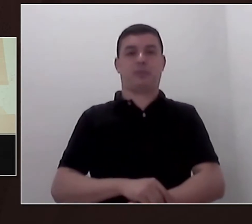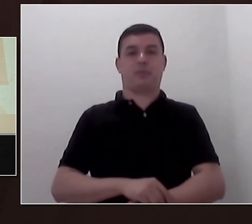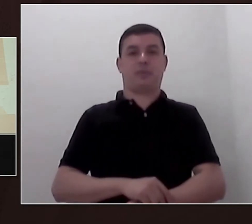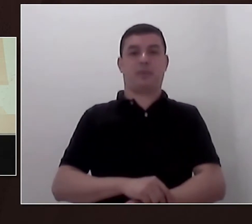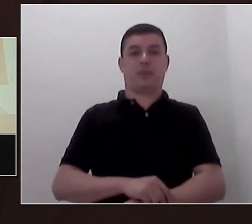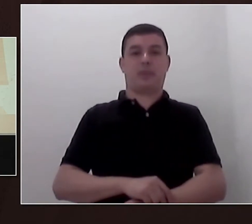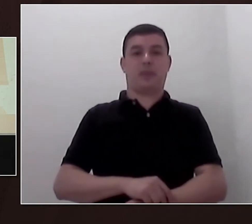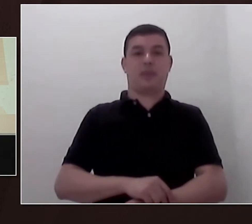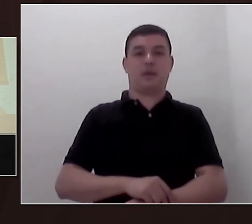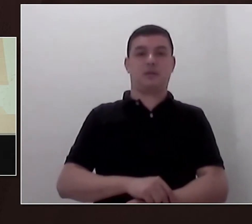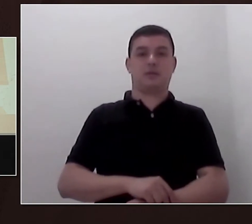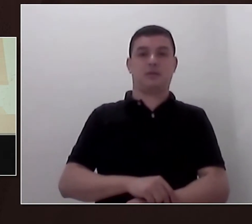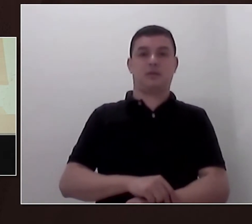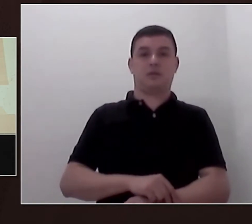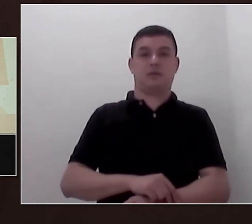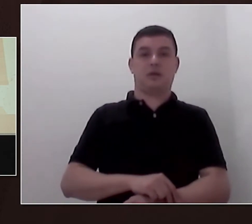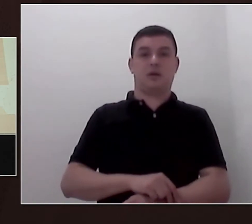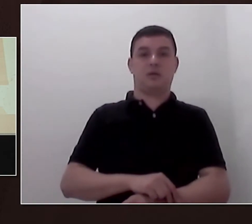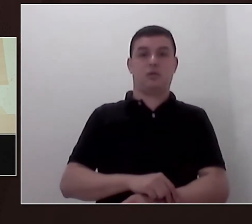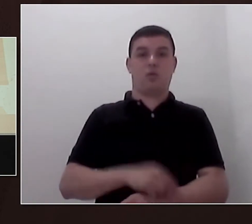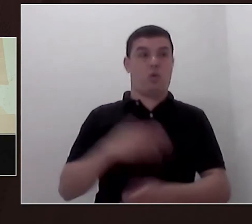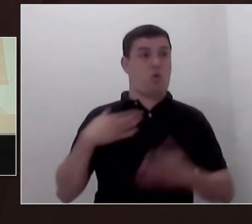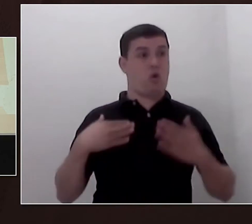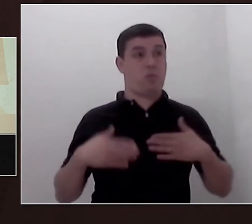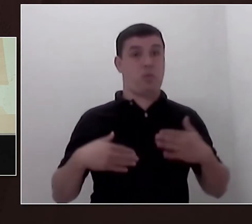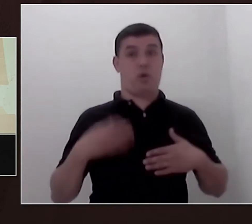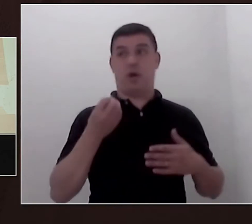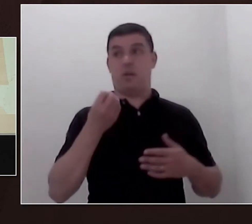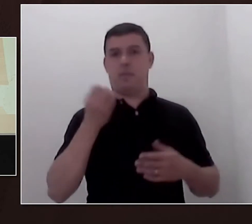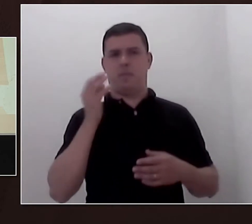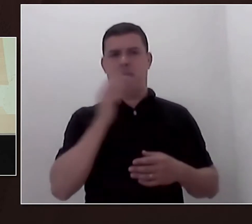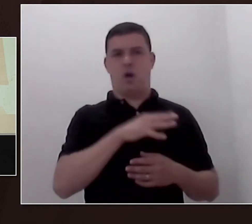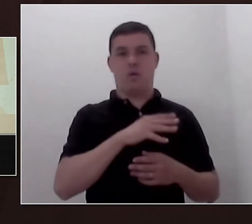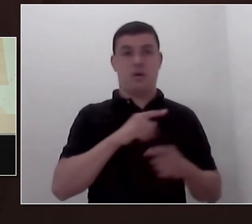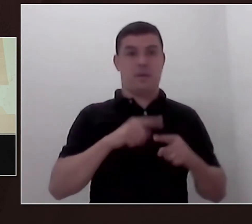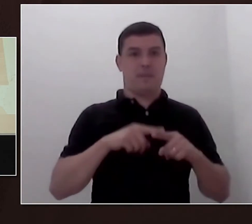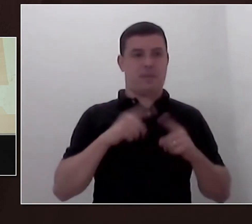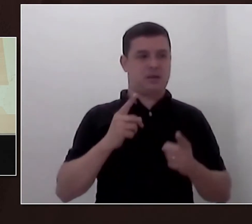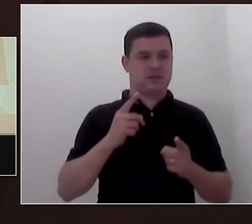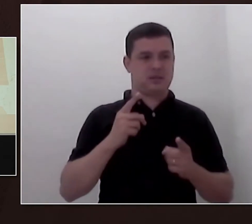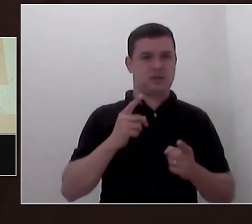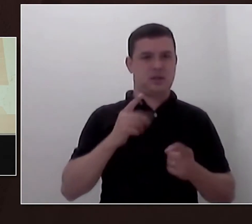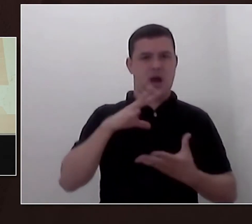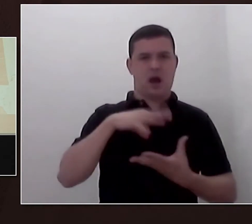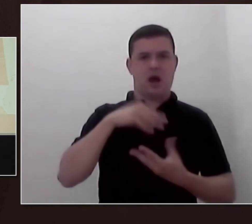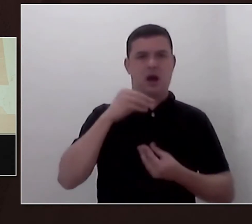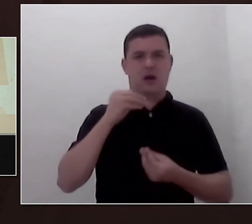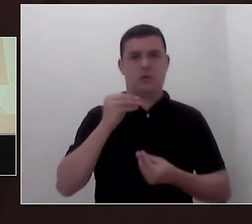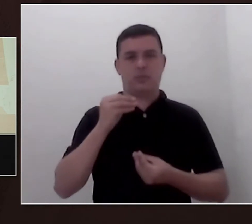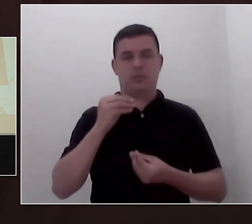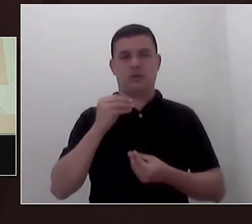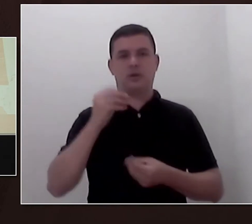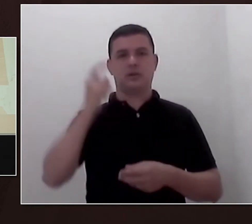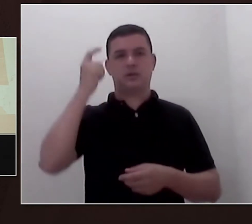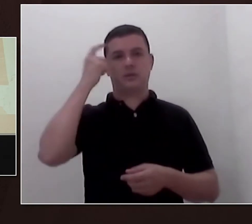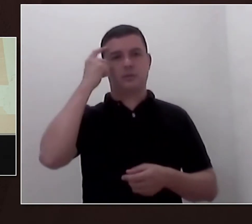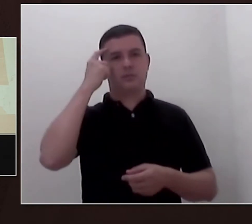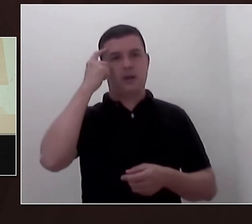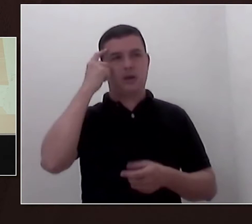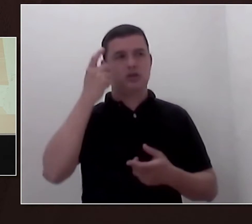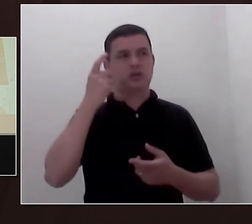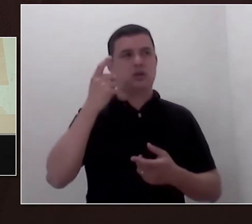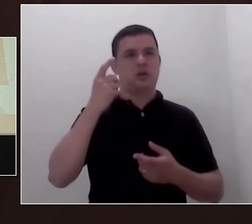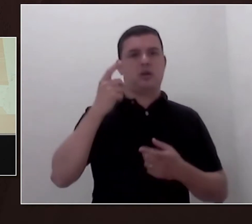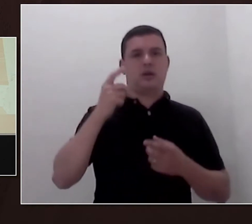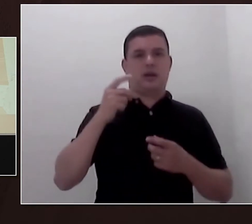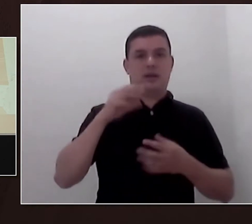e espírito são puros, são divinos. Pudessem desfrutar da maior liberdade do corpo, se libertar